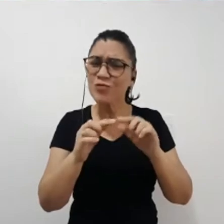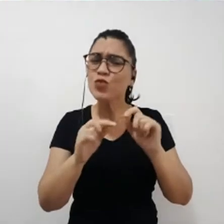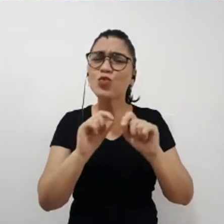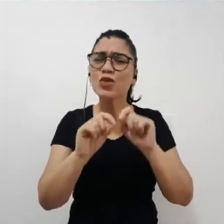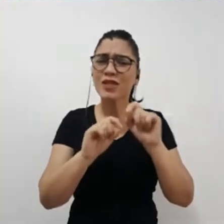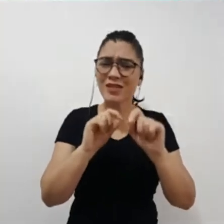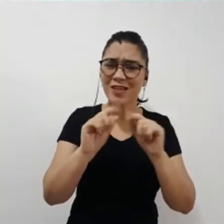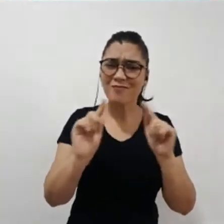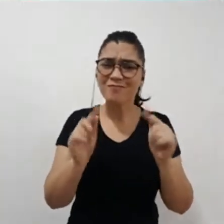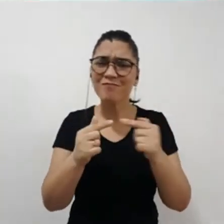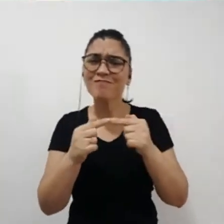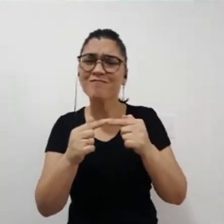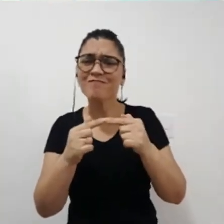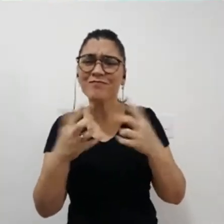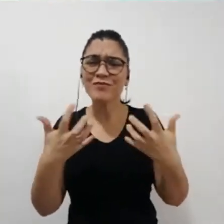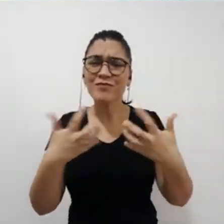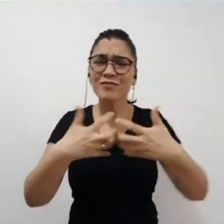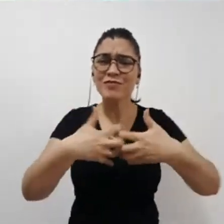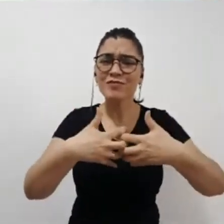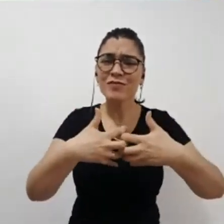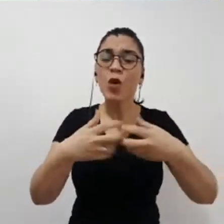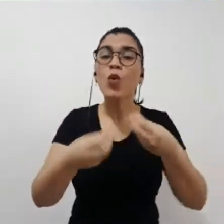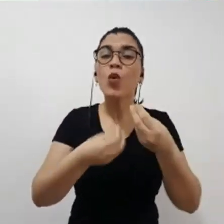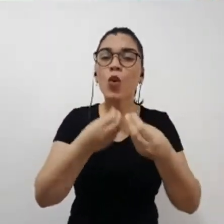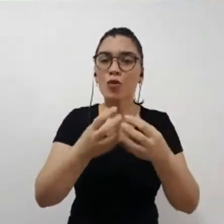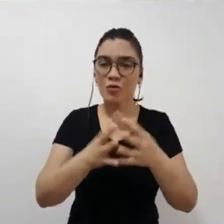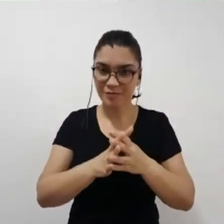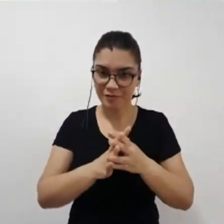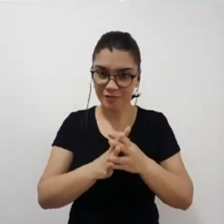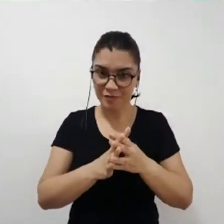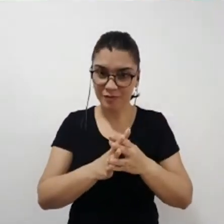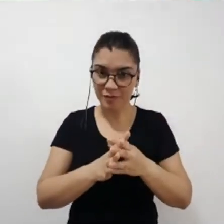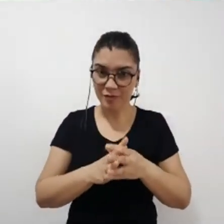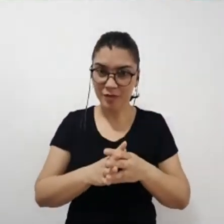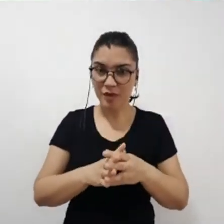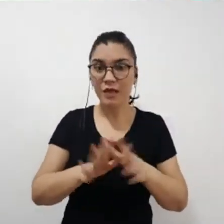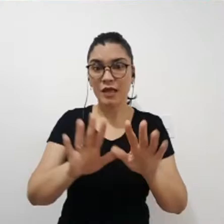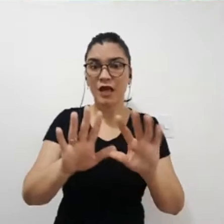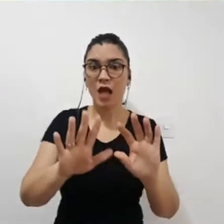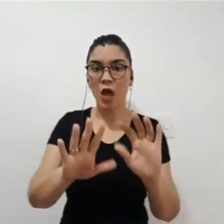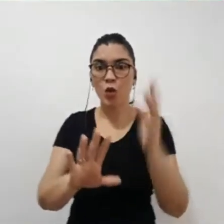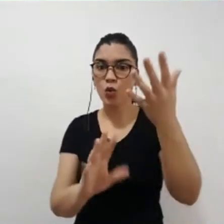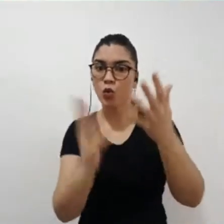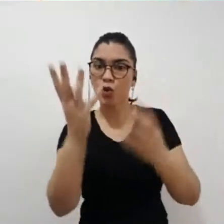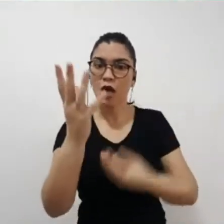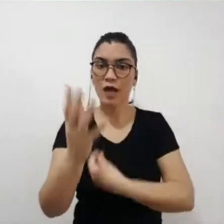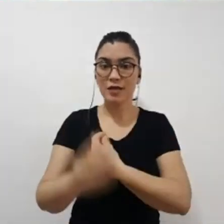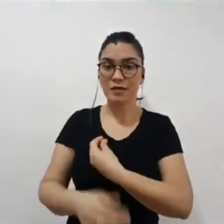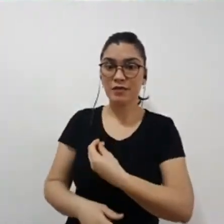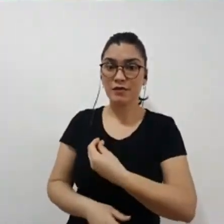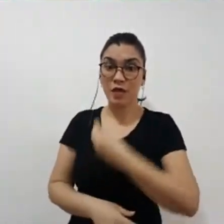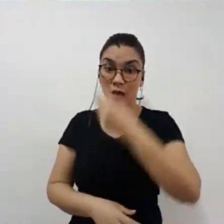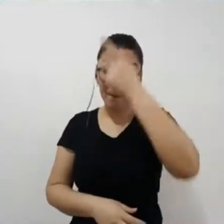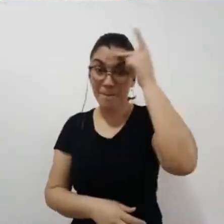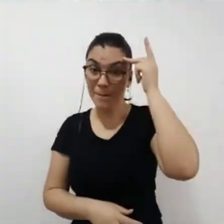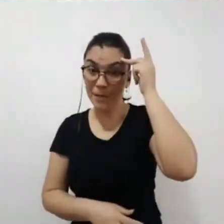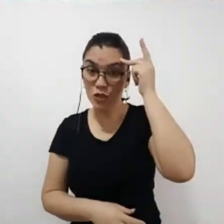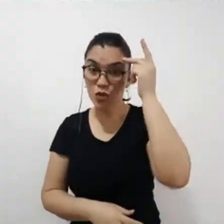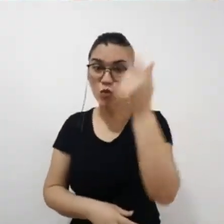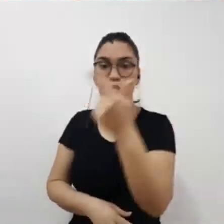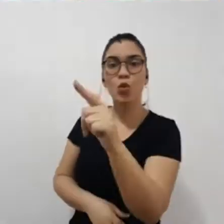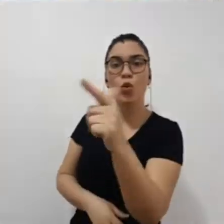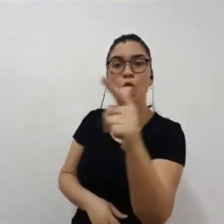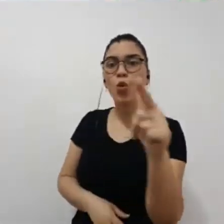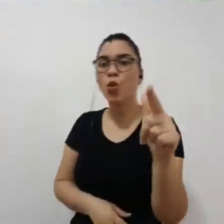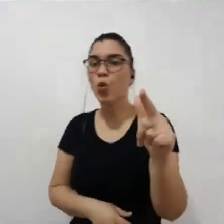correlacionado? As pessoas da tua vida cooperam para o teu crescimento. Os pecados dessas pessoas, quando te